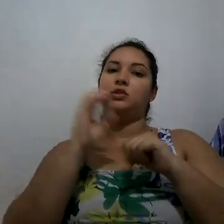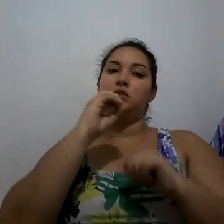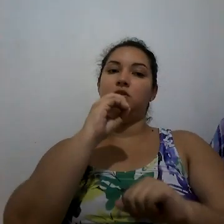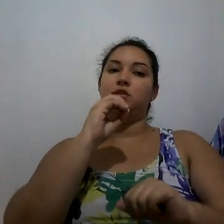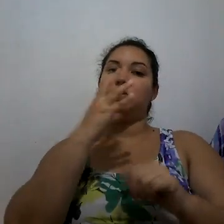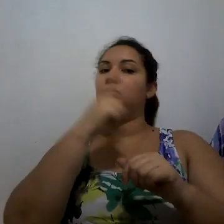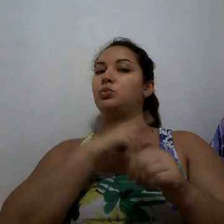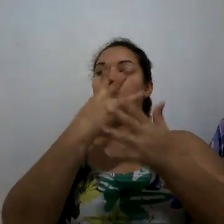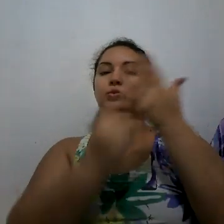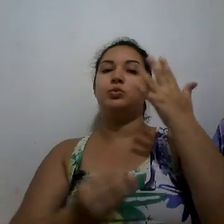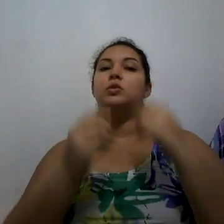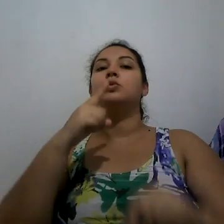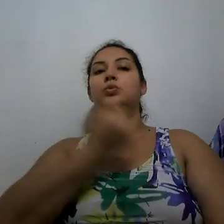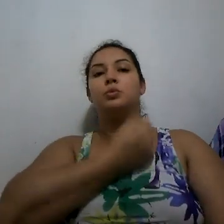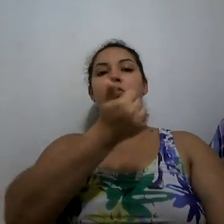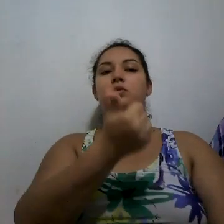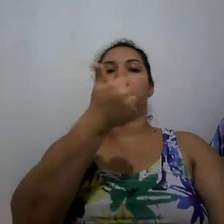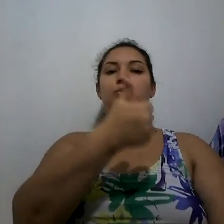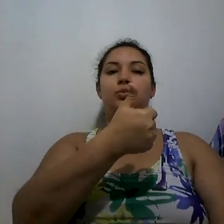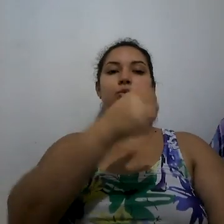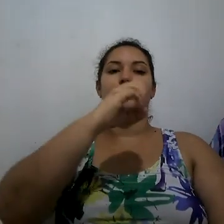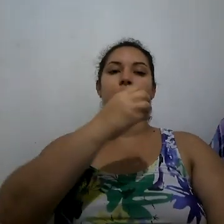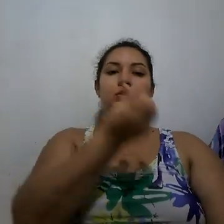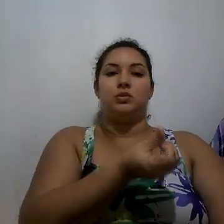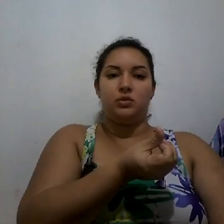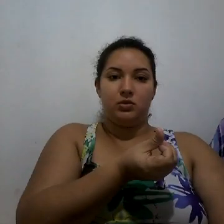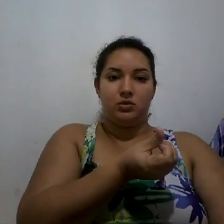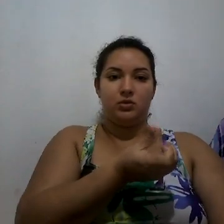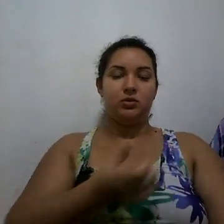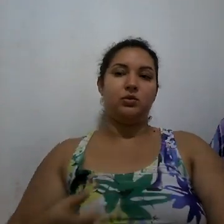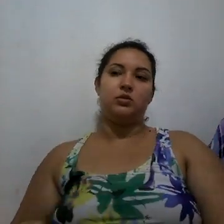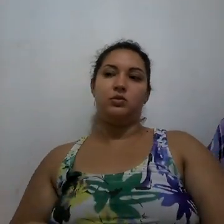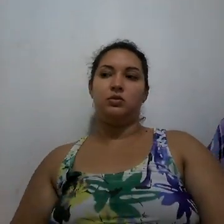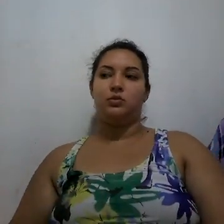sumir, o valor é 106. Então, eu preciso desse número, ok?